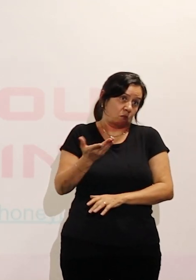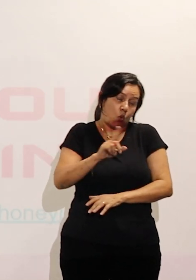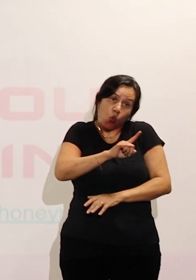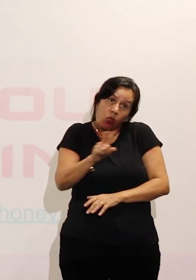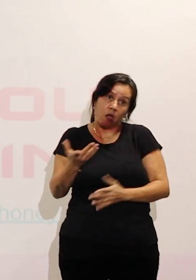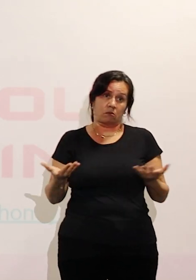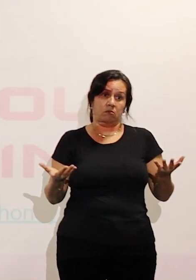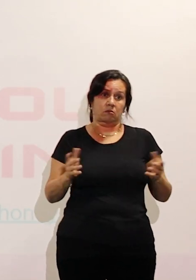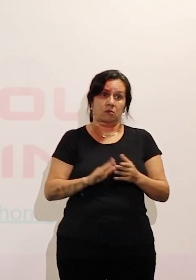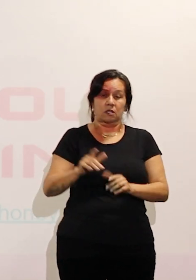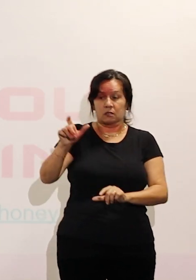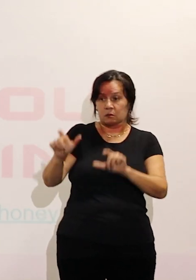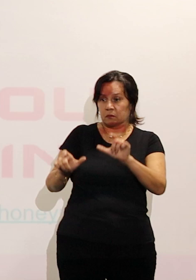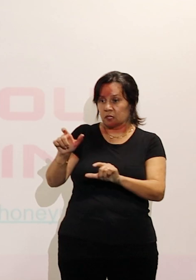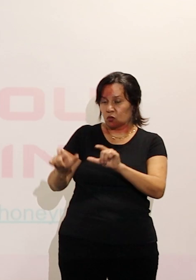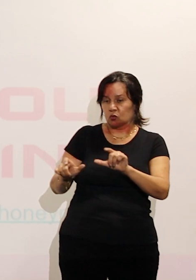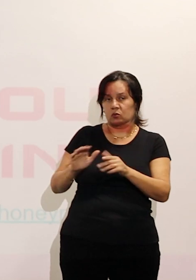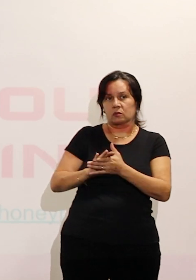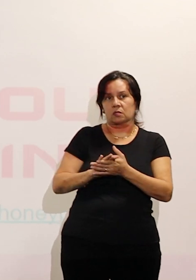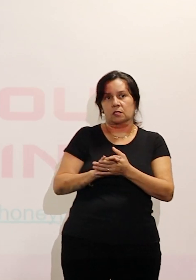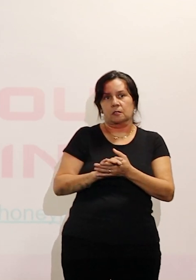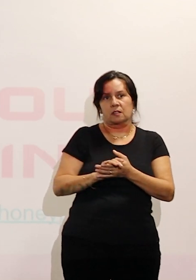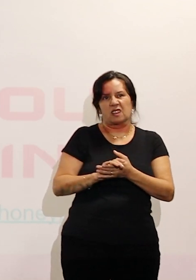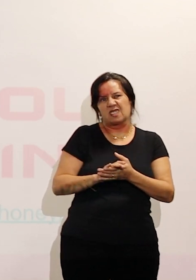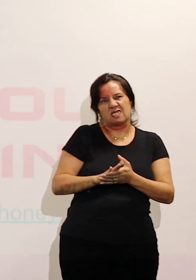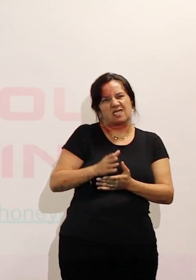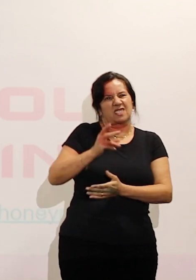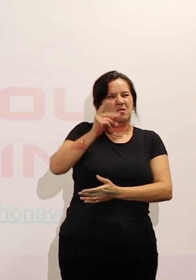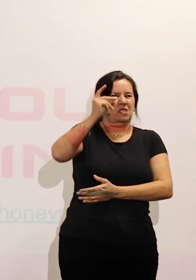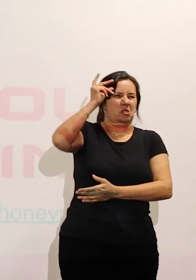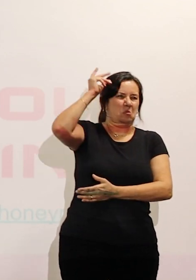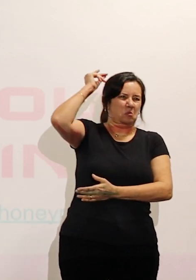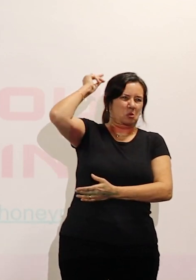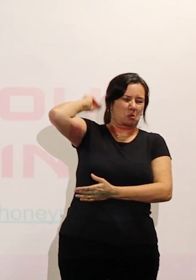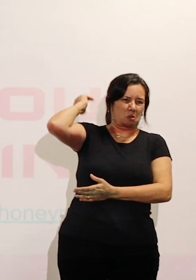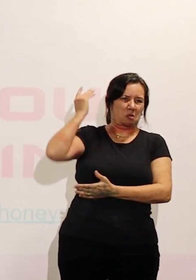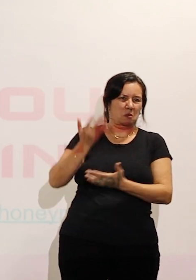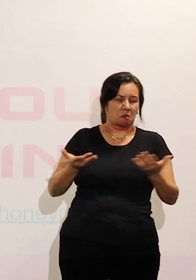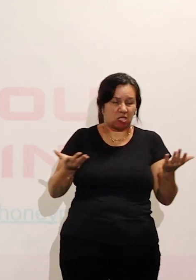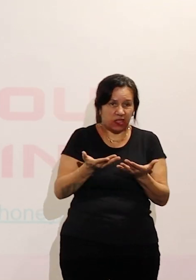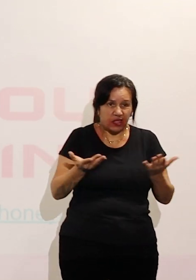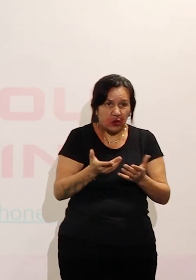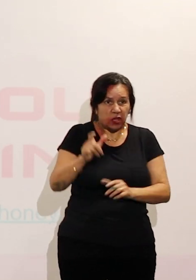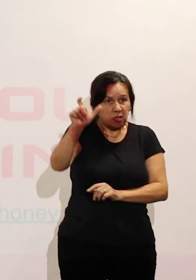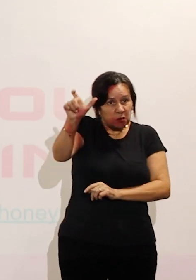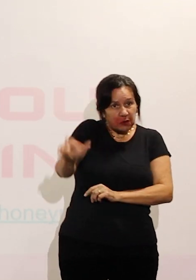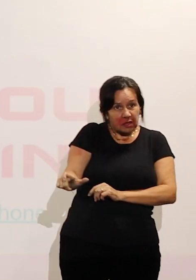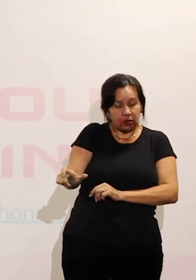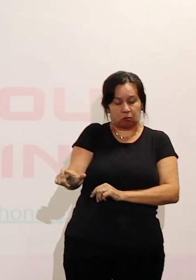um cara que já no meio, numa situação um pouco... já passou por tudo isso, mas ele, sei lá...